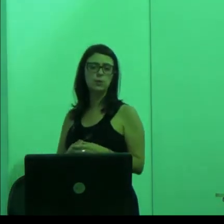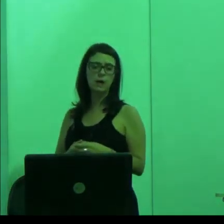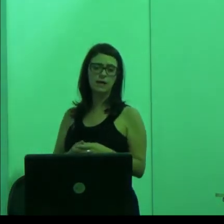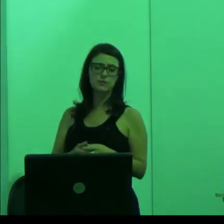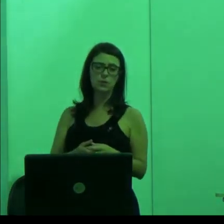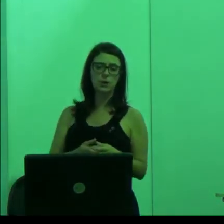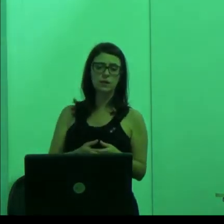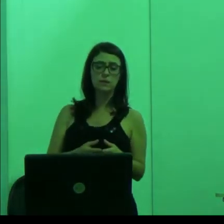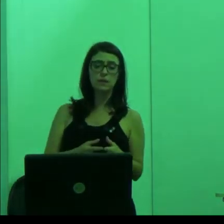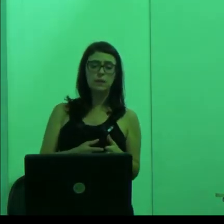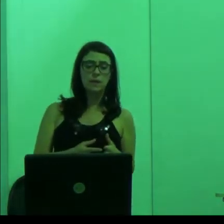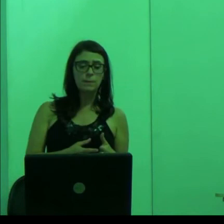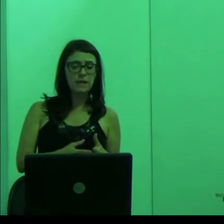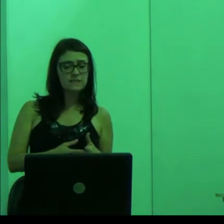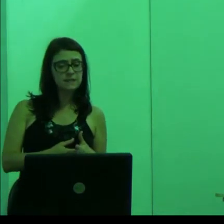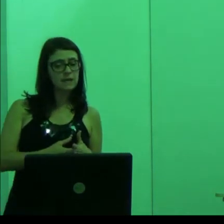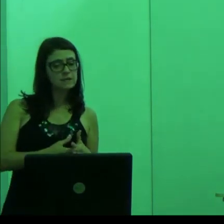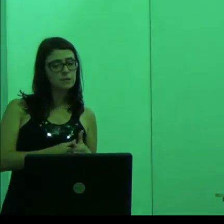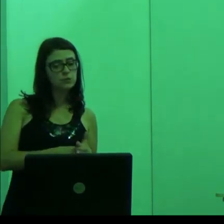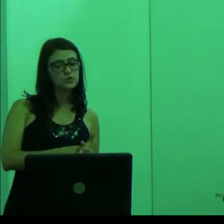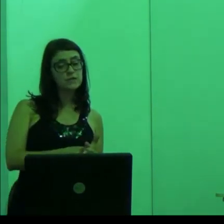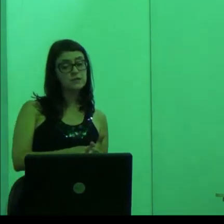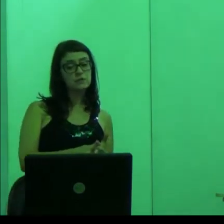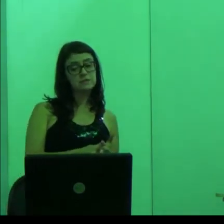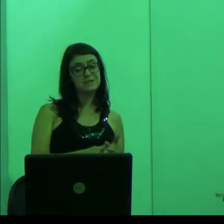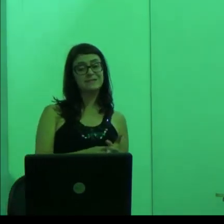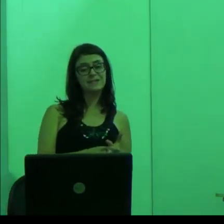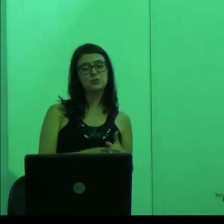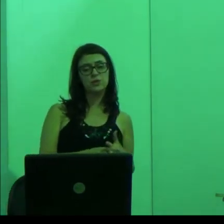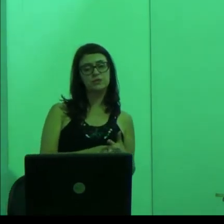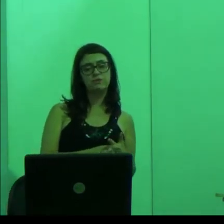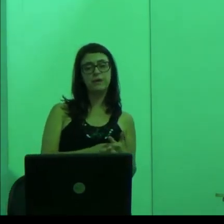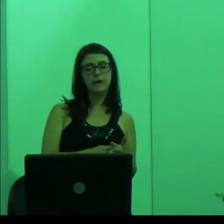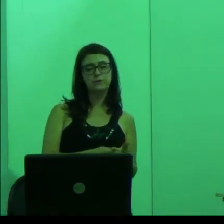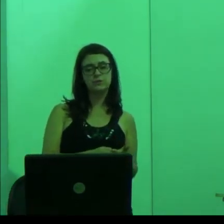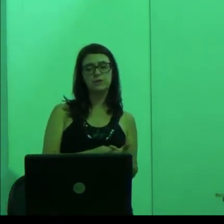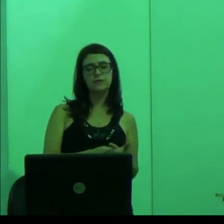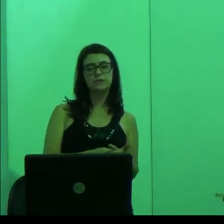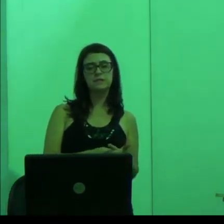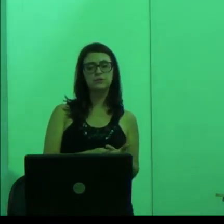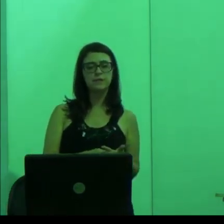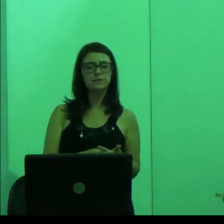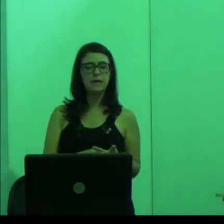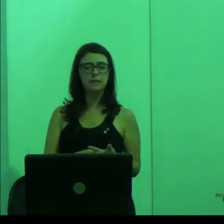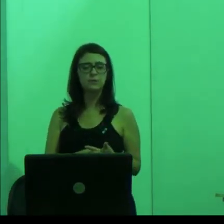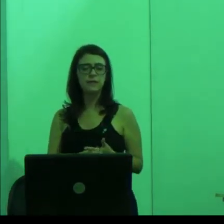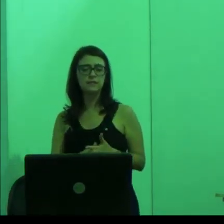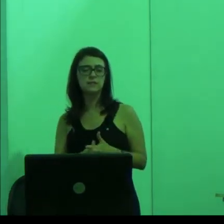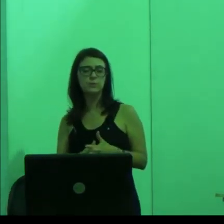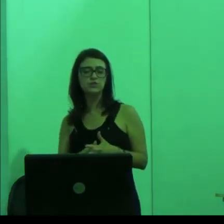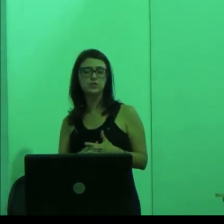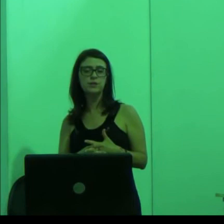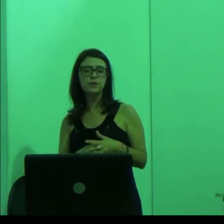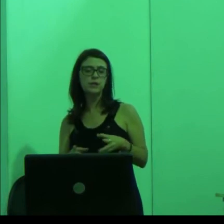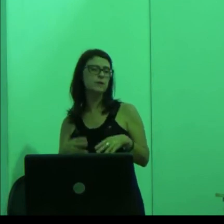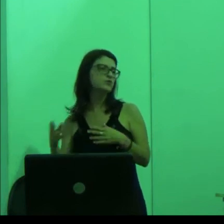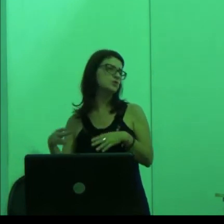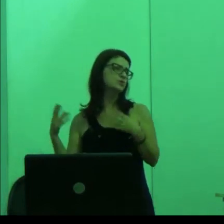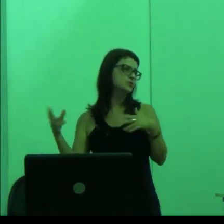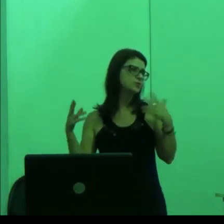noais, concorda? Mas ainda há questão do uso nas citações, que vem ethos, né? Sem acento nem itálico nelas e não mexi nem nos títulos dos